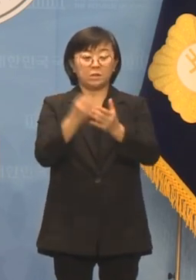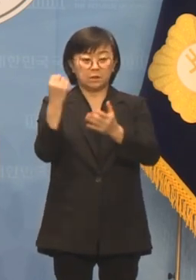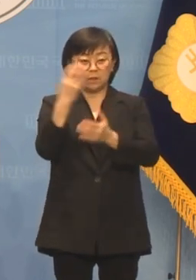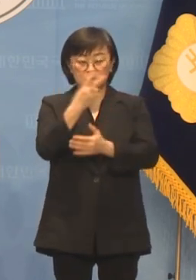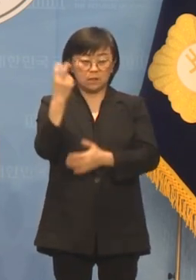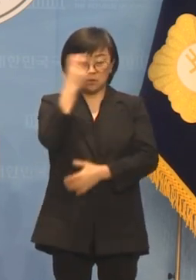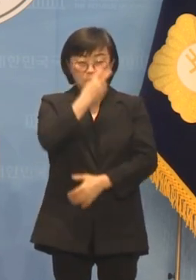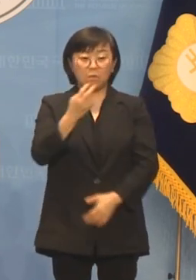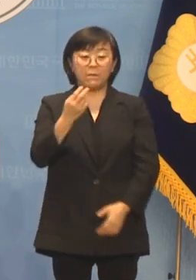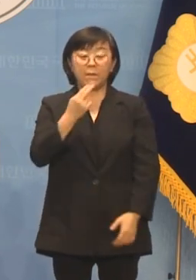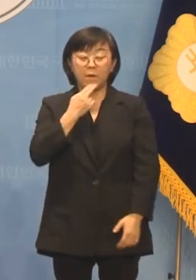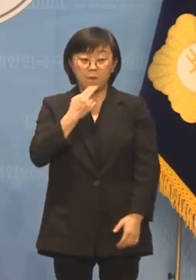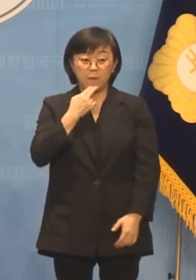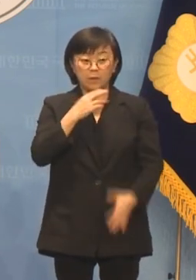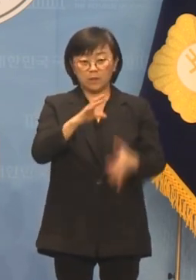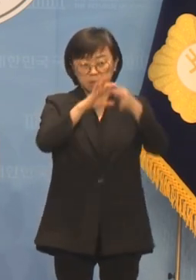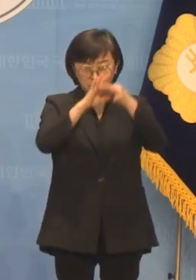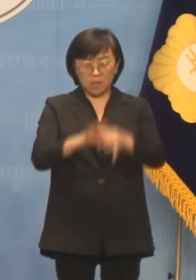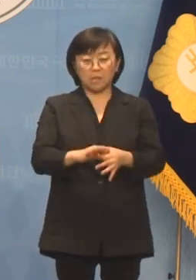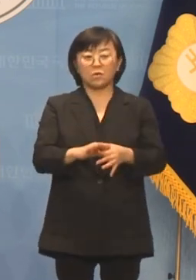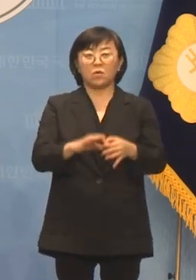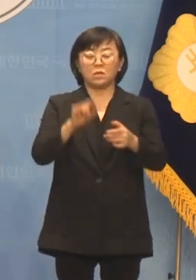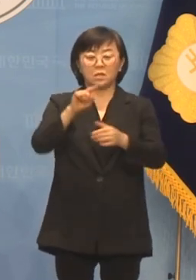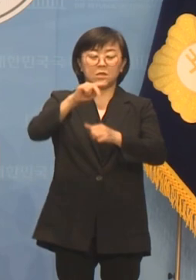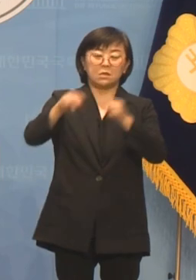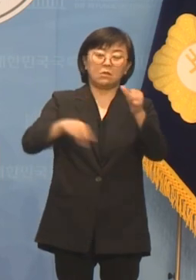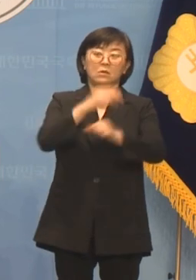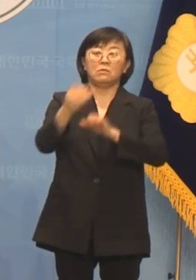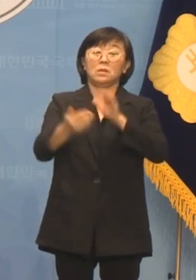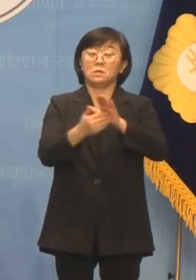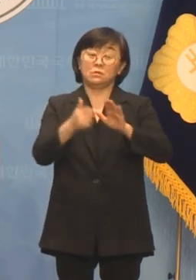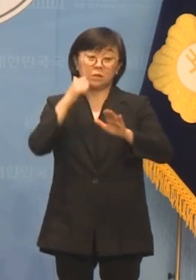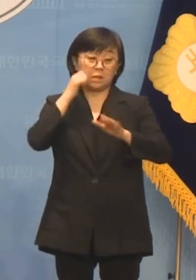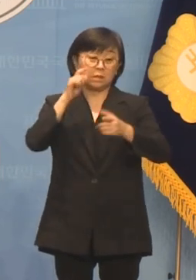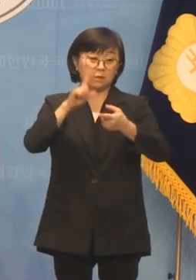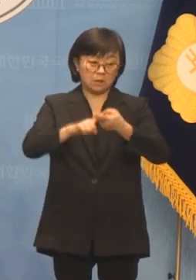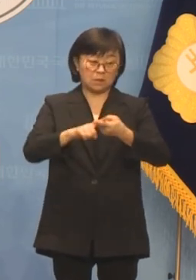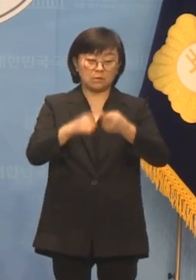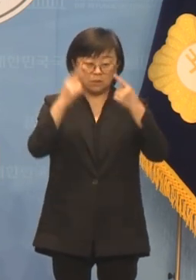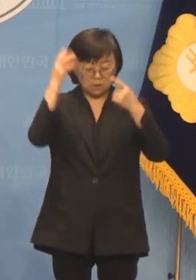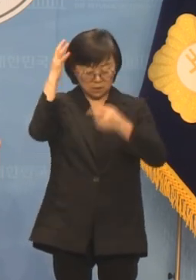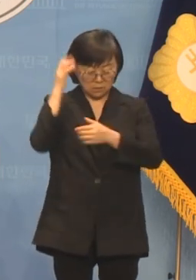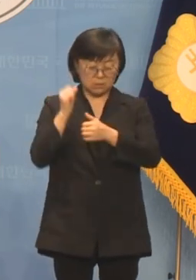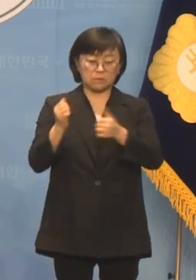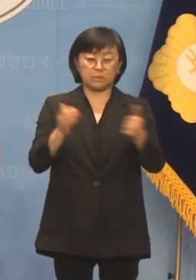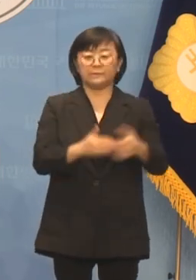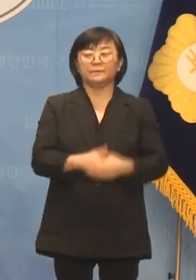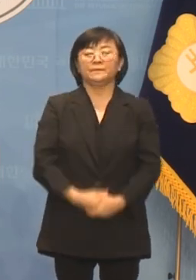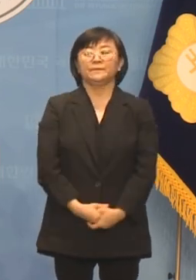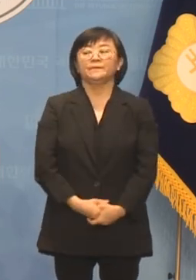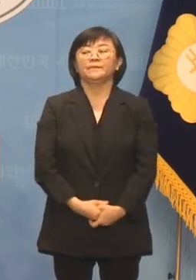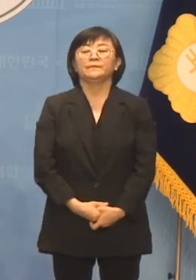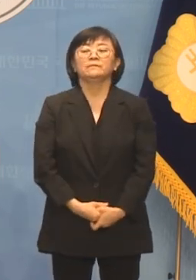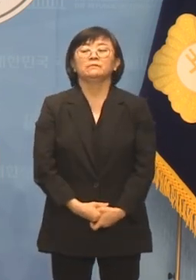재점검 없이는 계속되는 먹통 사태를 막을 수 없다는 것을 명심하기 바랍니다.